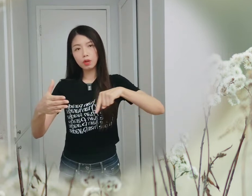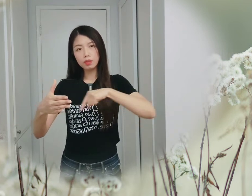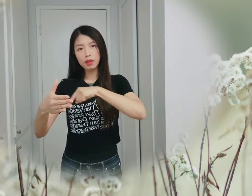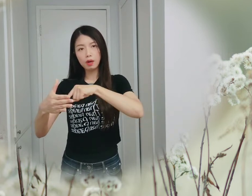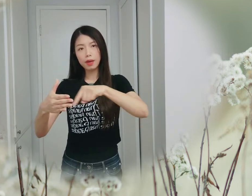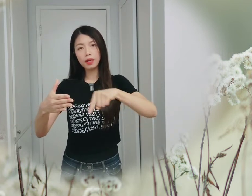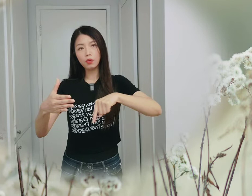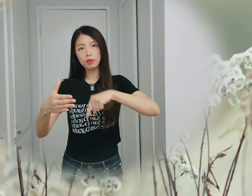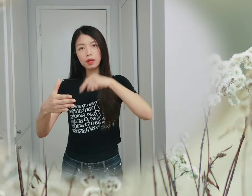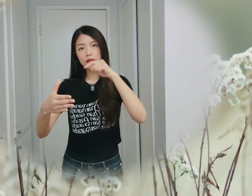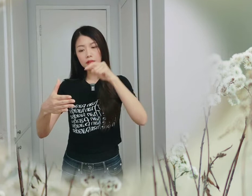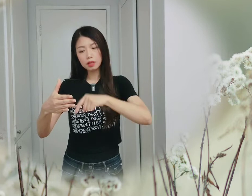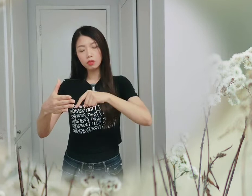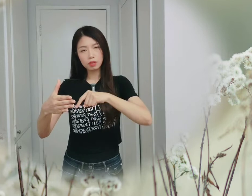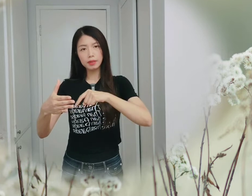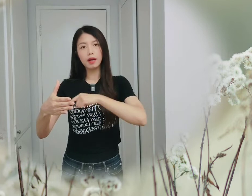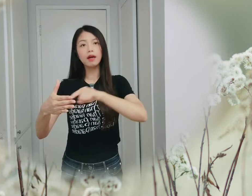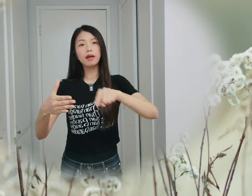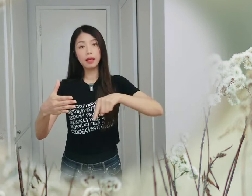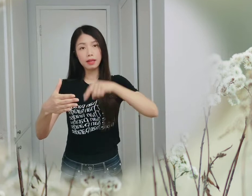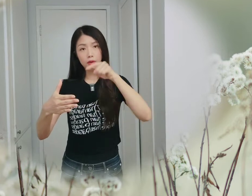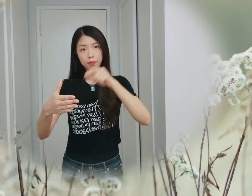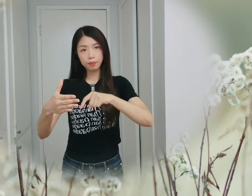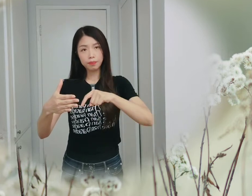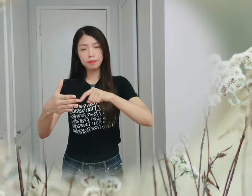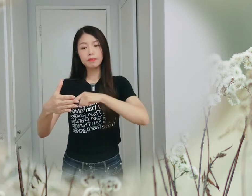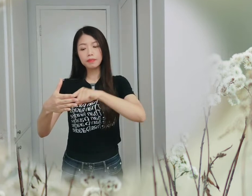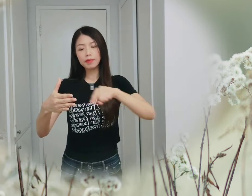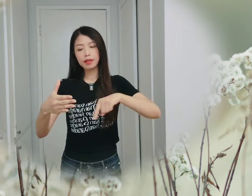바퀴를 돌려주신 다음에 가운데를 찍어주시면 돼요. 안에서